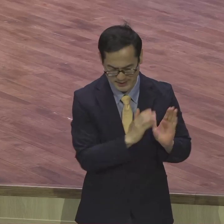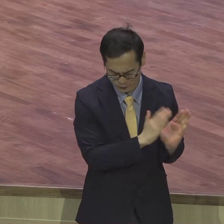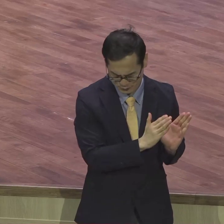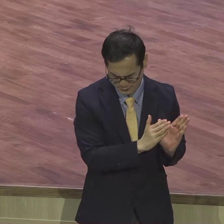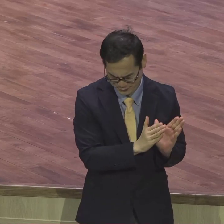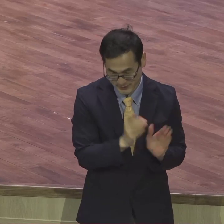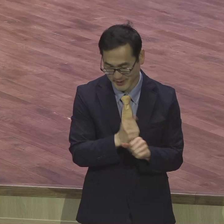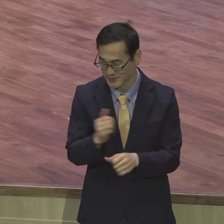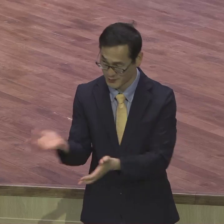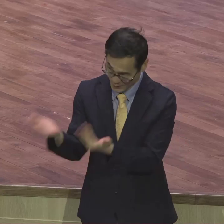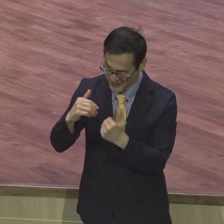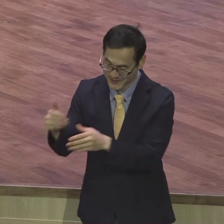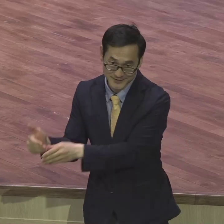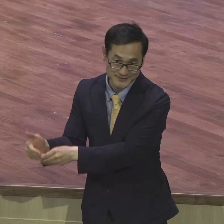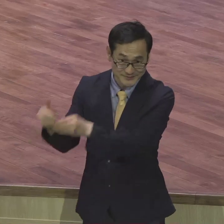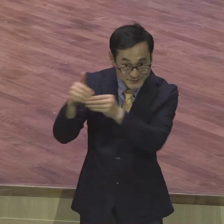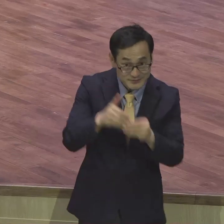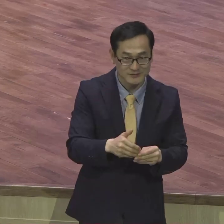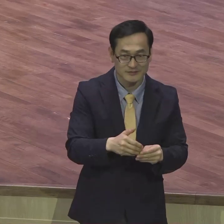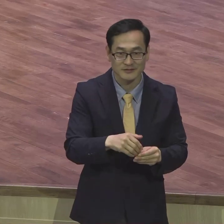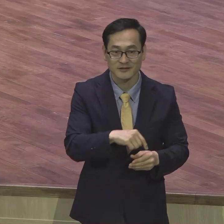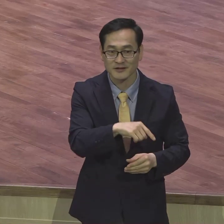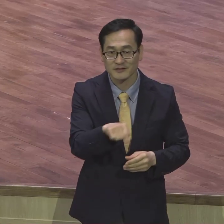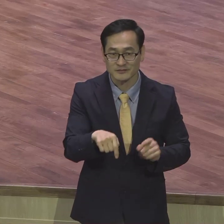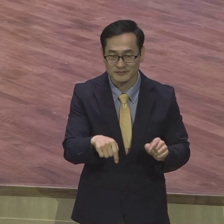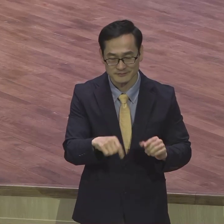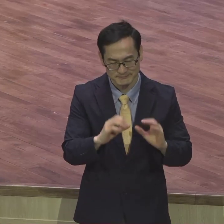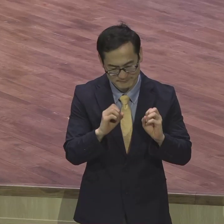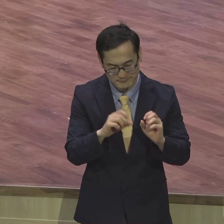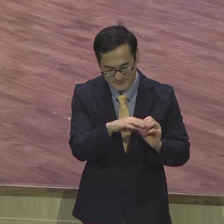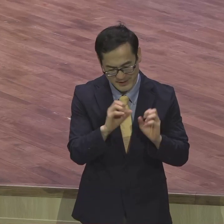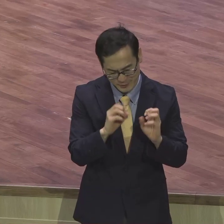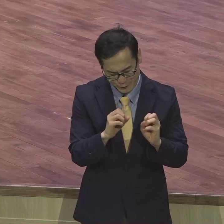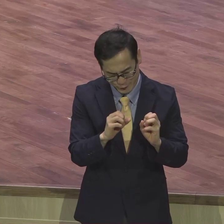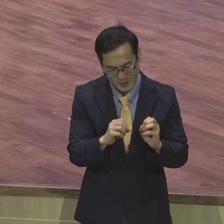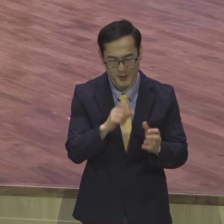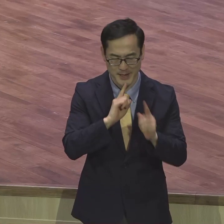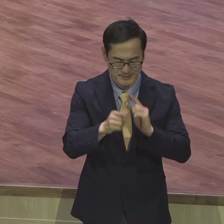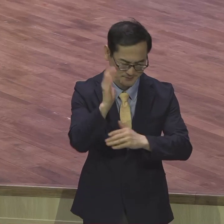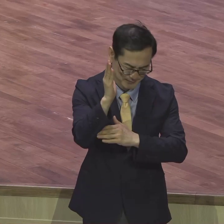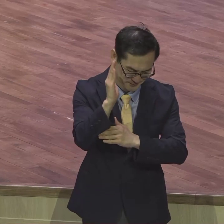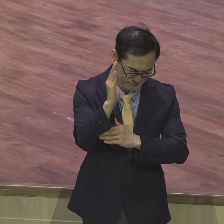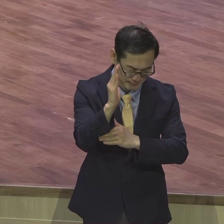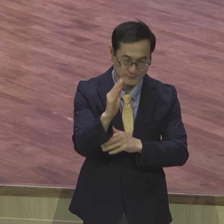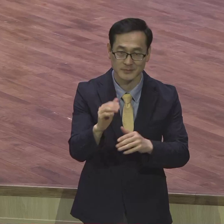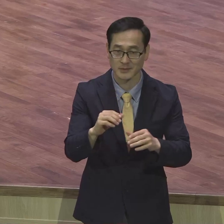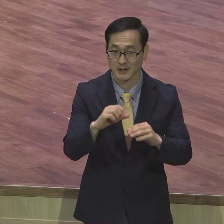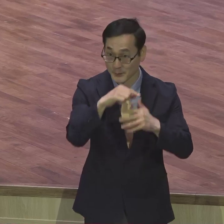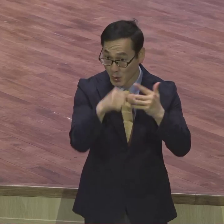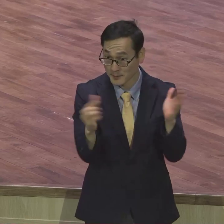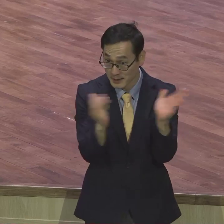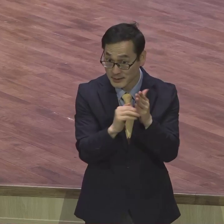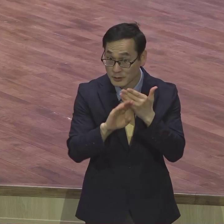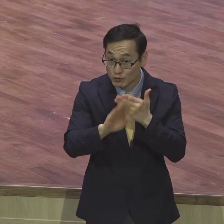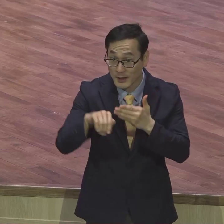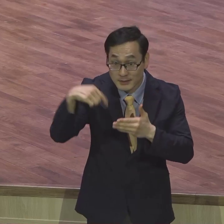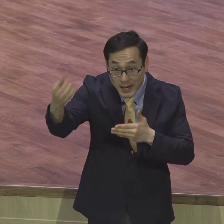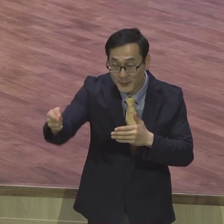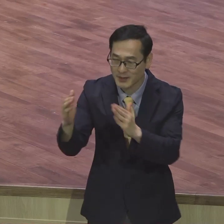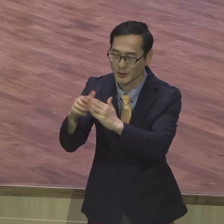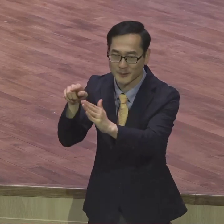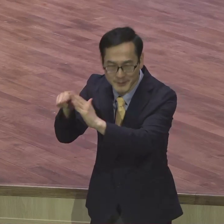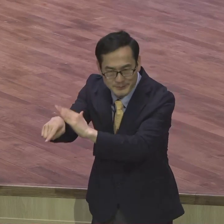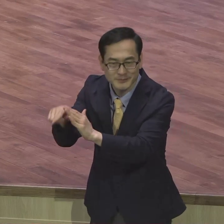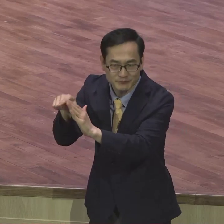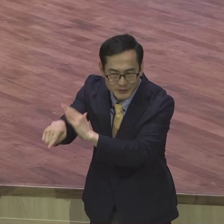그 다음에 딱 끝나고 이후 캠프 모든 시스템이 돼서 지속적으로 한 번 쓱 갔다고 쓱